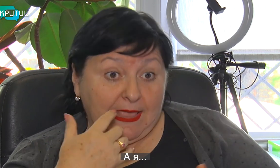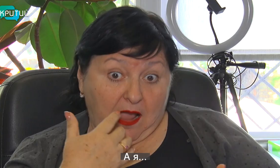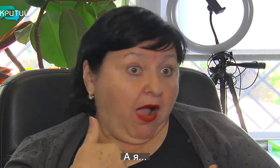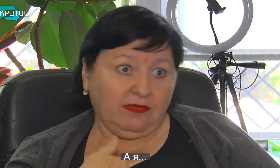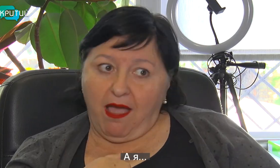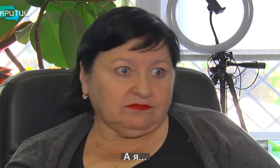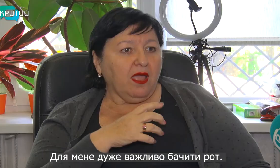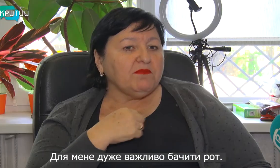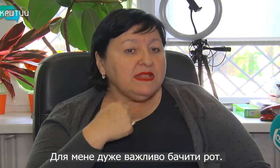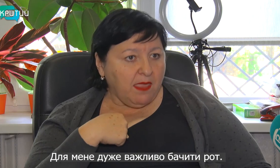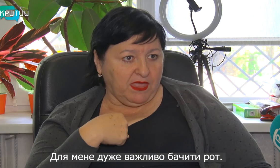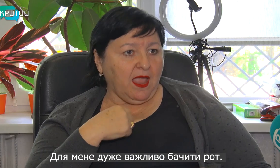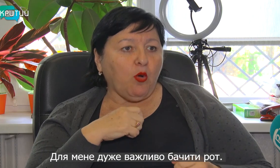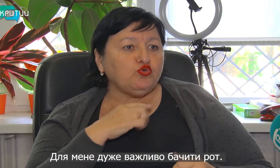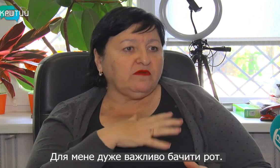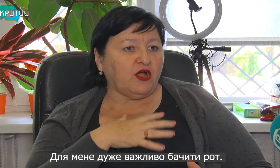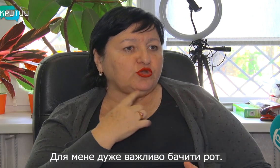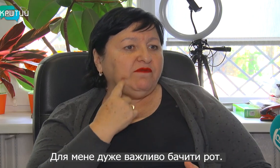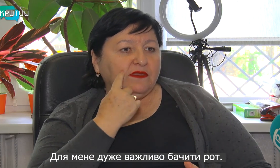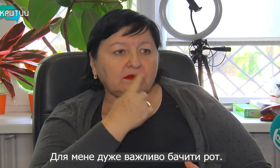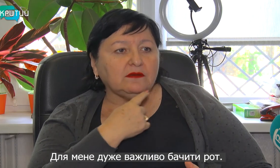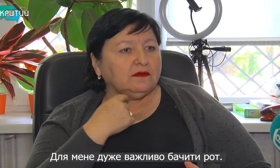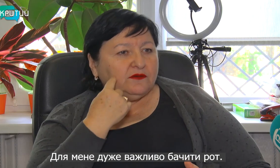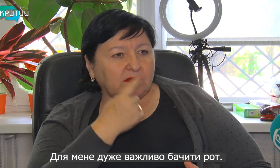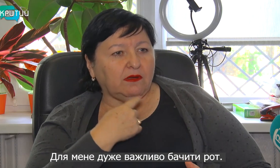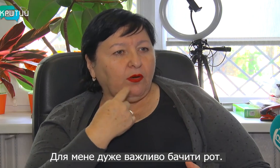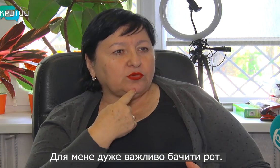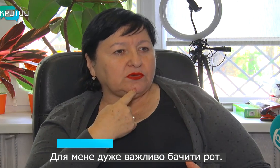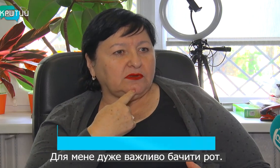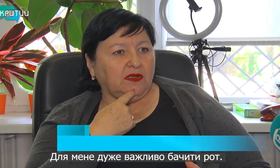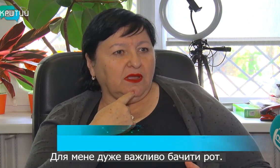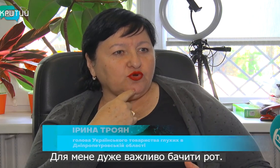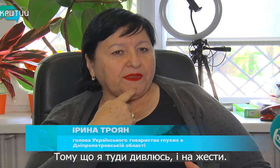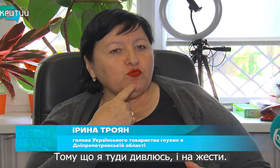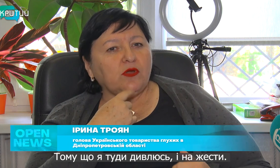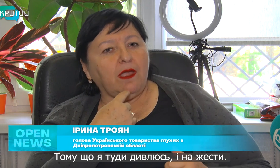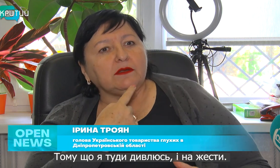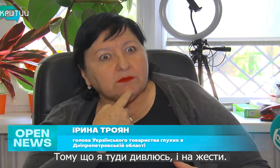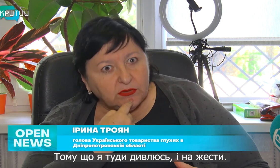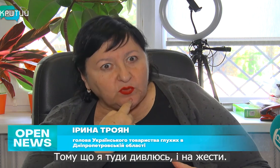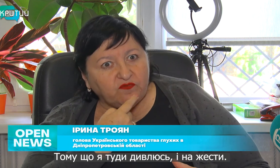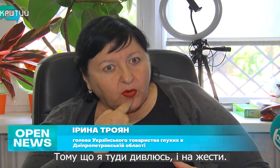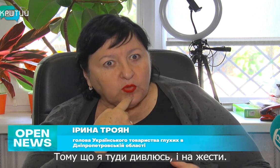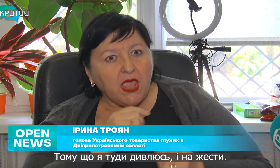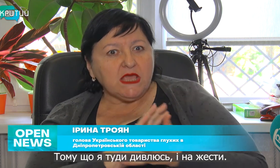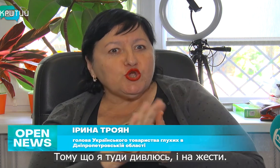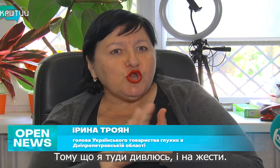говорять. А я, для мене дуже важливо бачити рот. Тому що я дивлюся в рот і